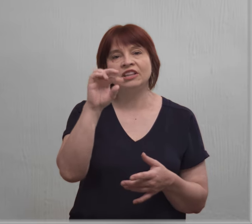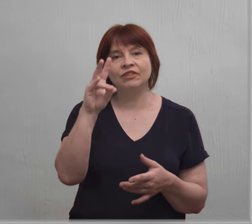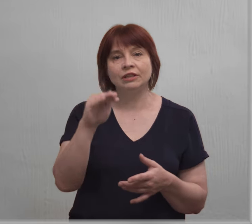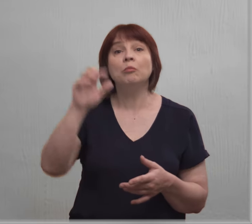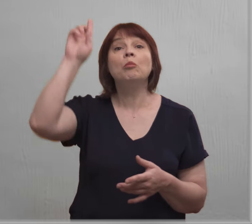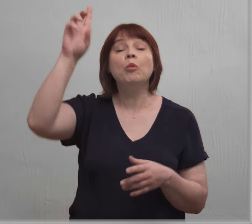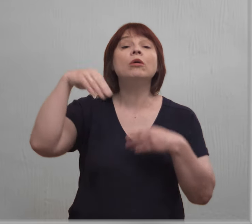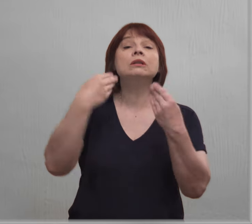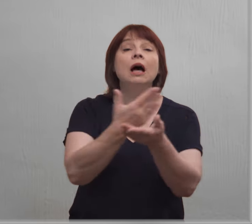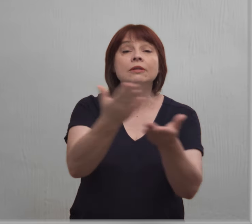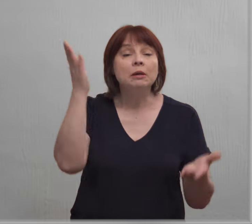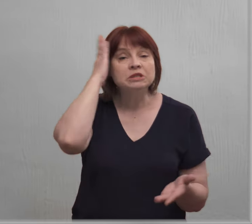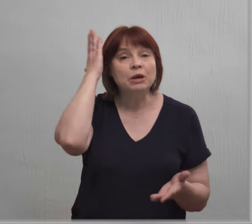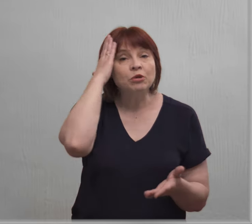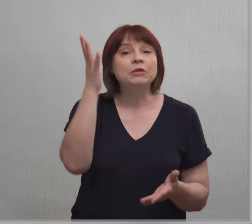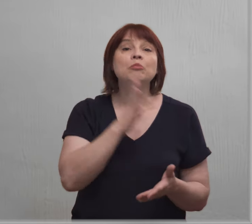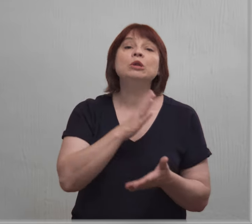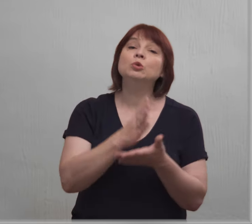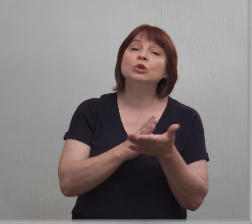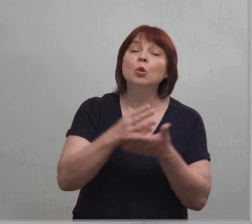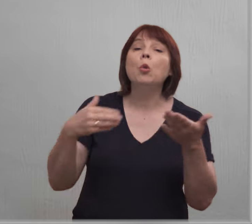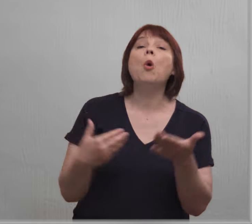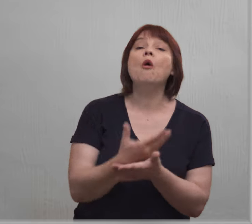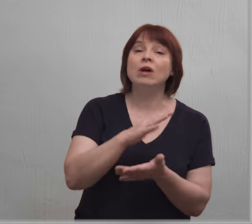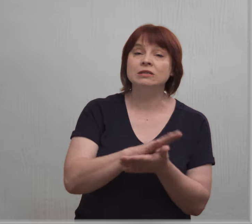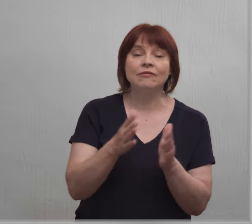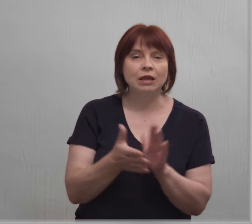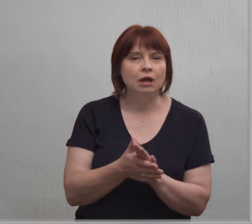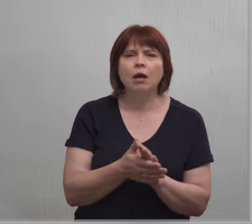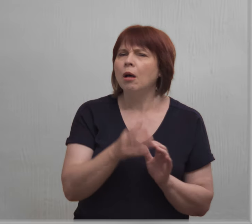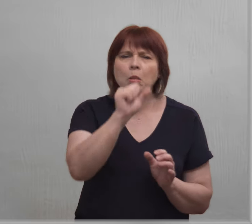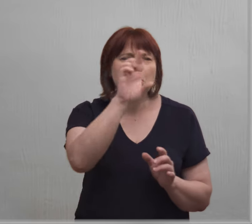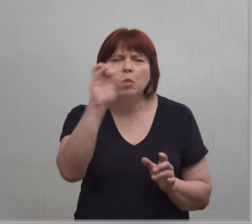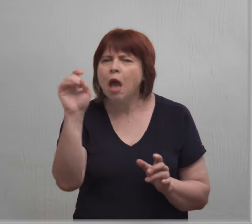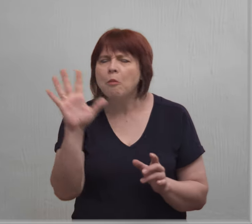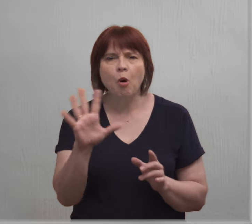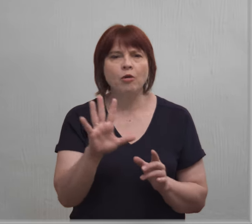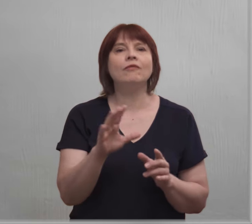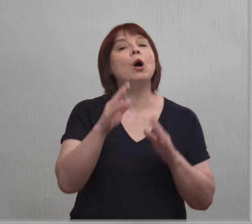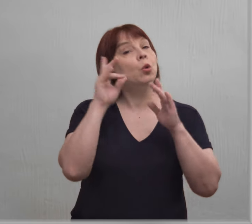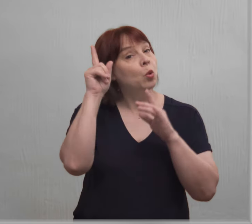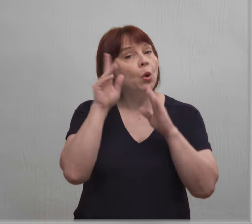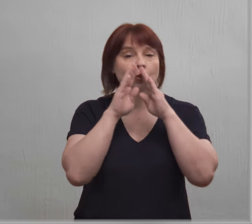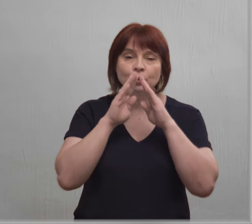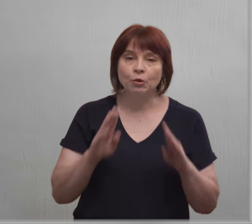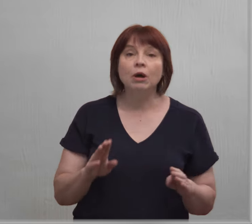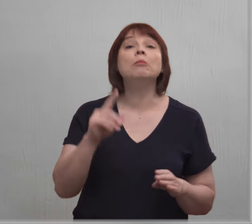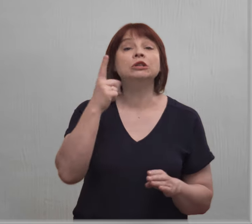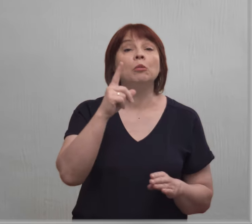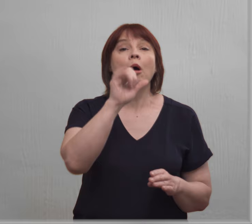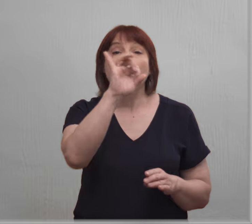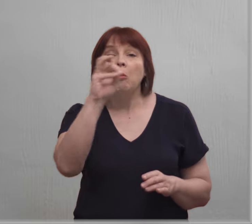нам способность быть служителями Нового Завета, не буквы, но Духа, потому что буква убивает, а Дух